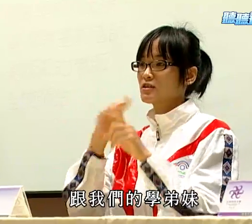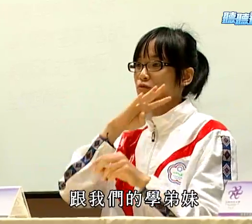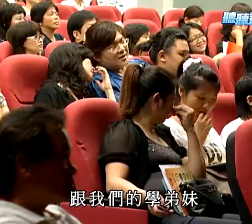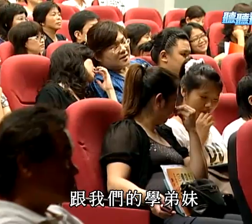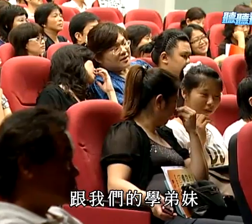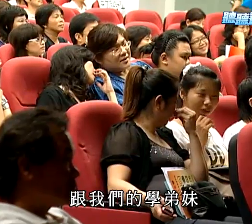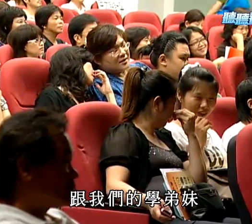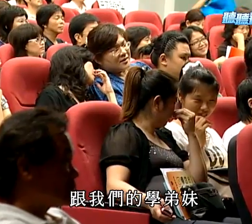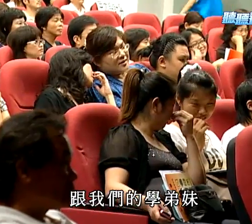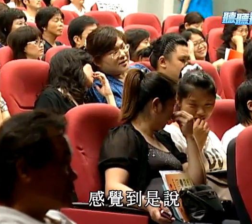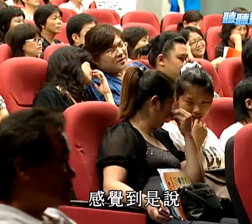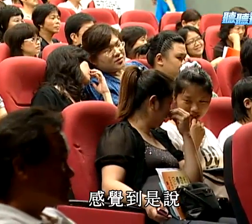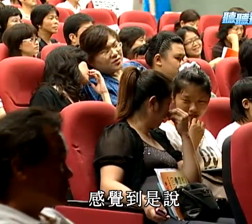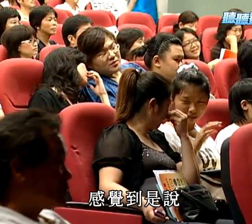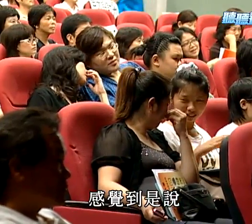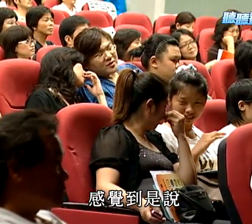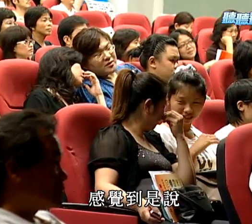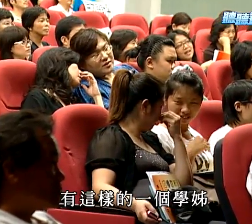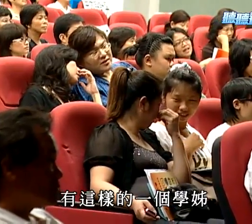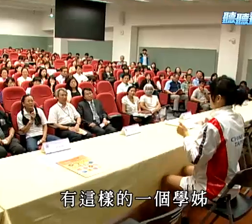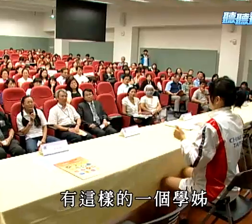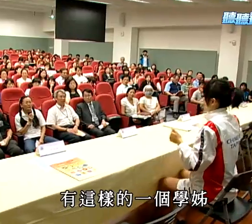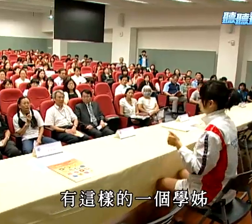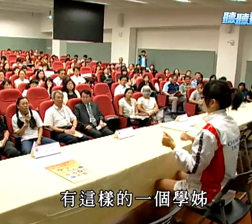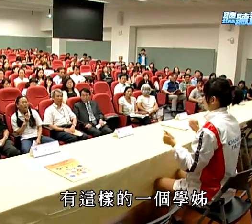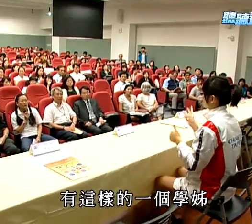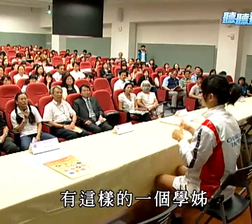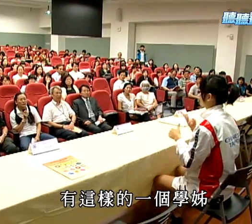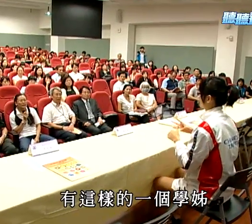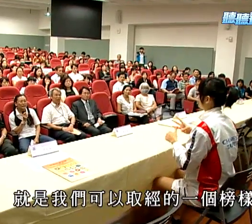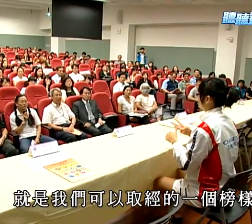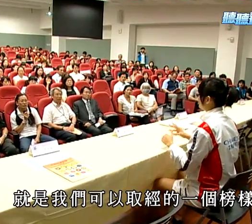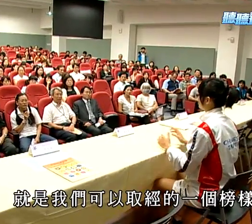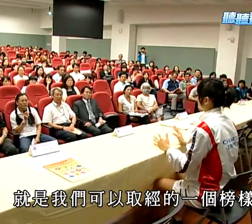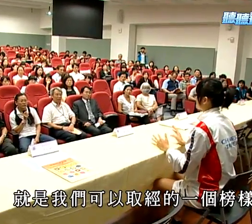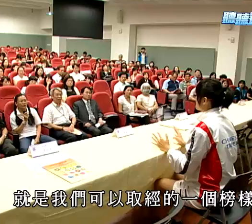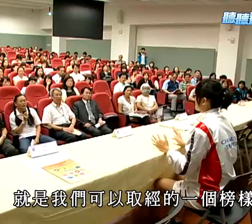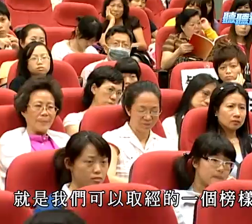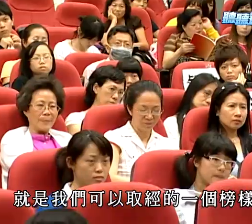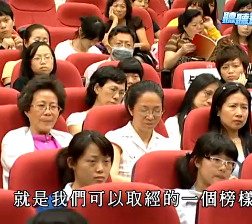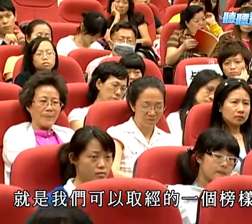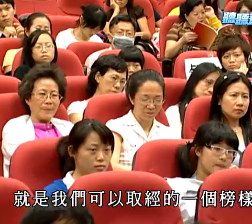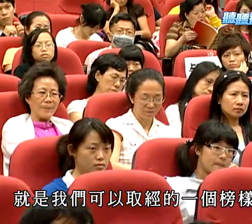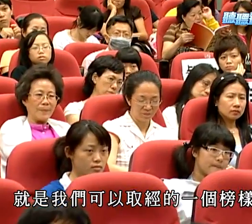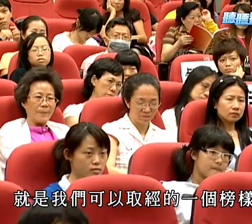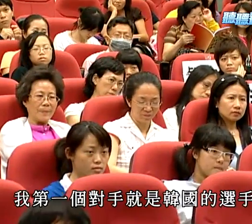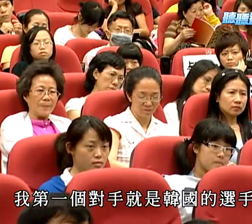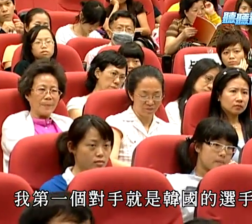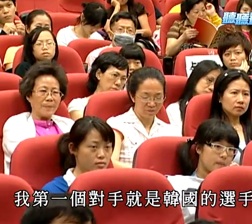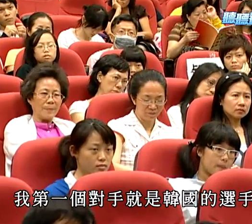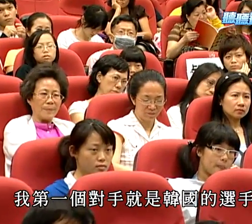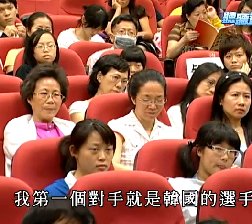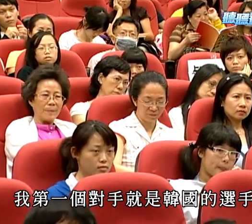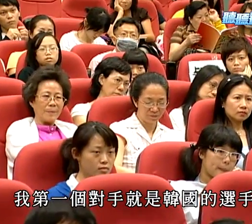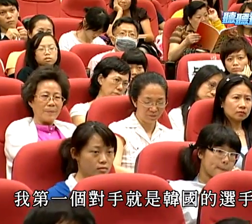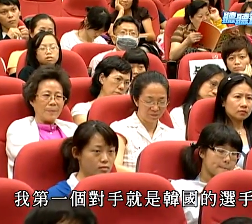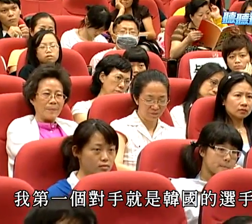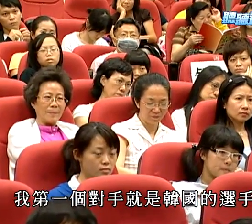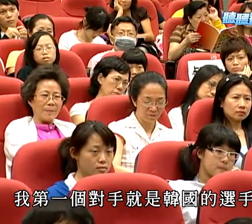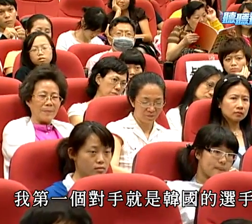学弟妹感觉到是说，哎。有这样的一个学姐，就是我们可以取经的一个朋友。 我第一个对手就是韩国的选手，我真的很